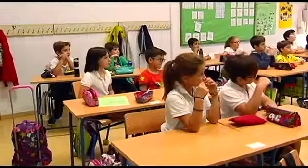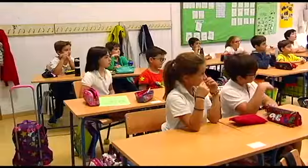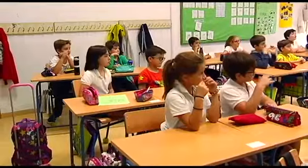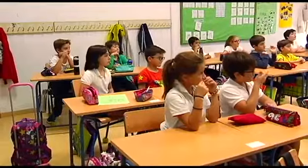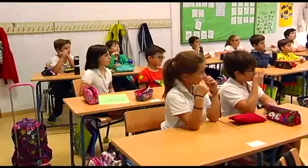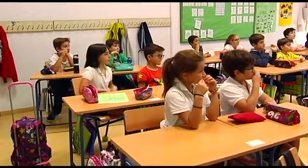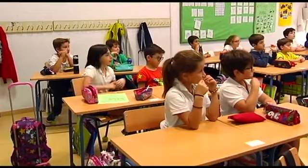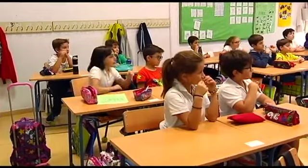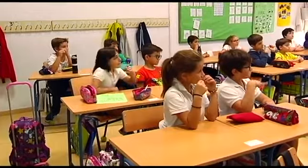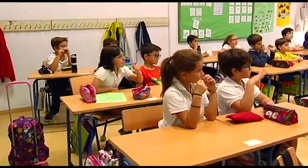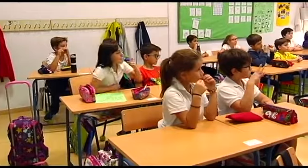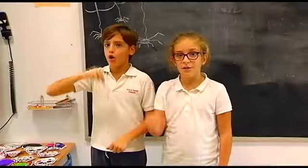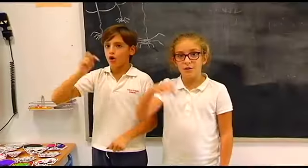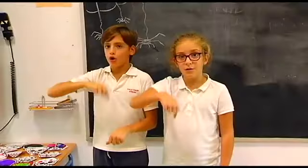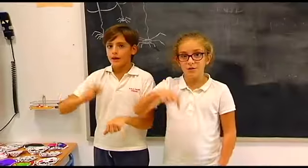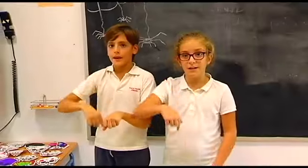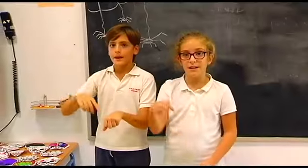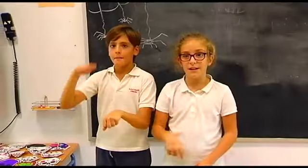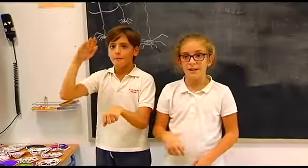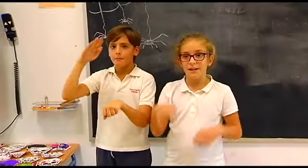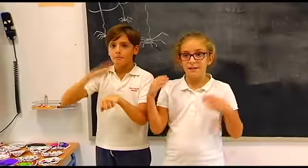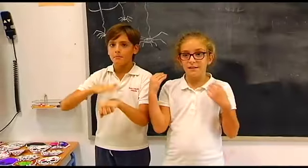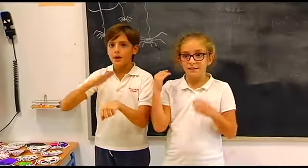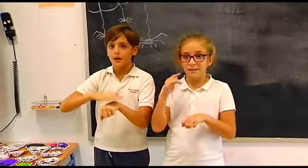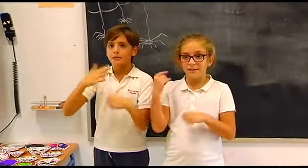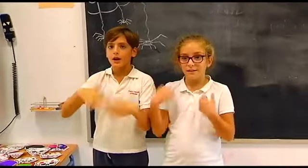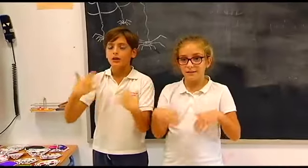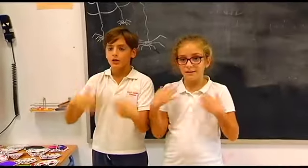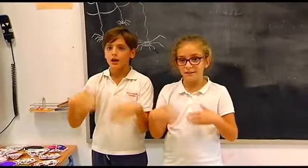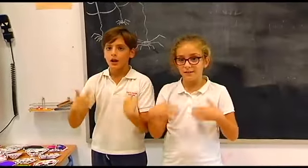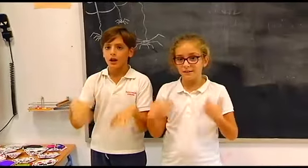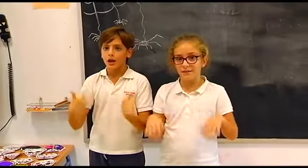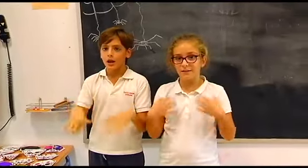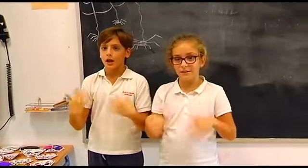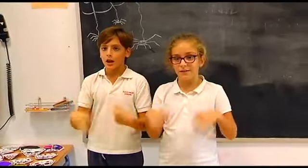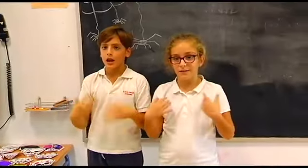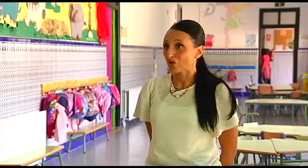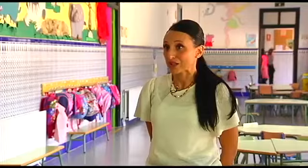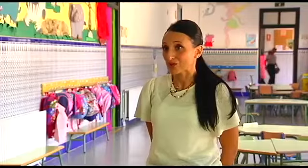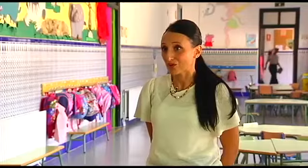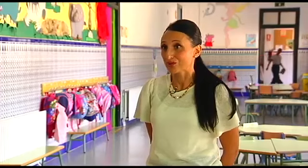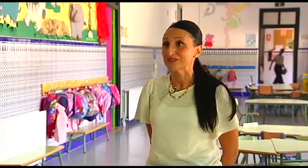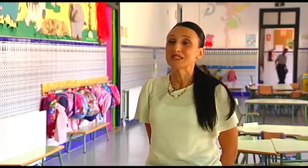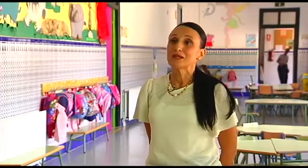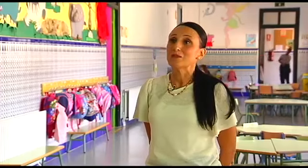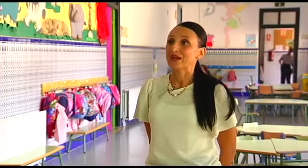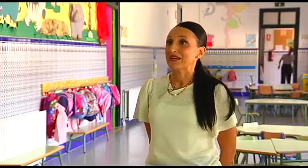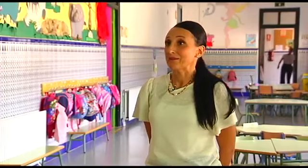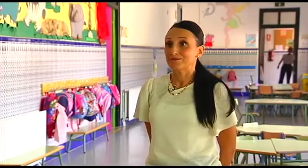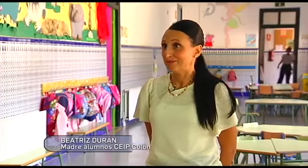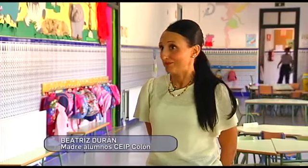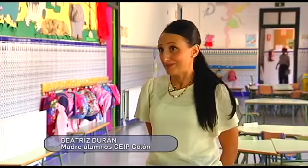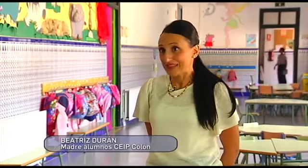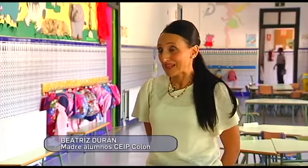implantarla como una asignatura más del currículo. Cuando te dicen que un hijo es sordo, pues te